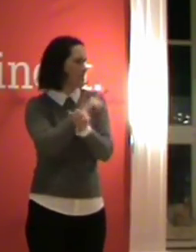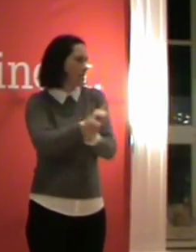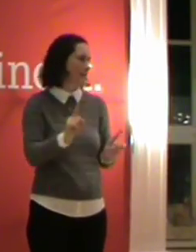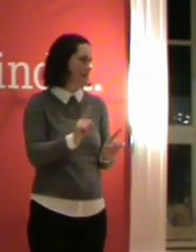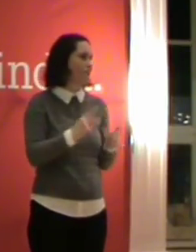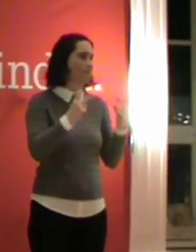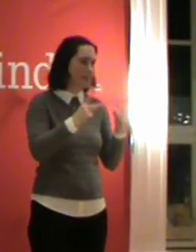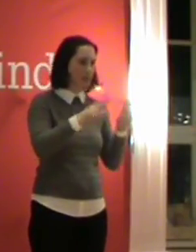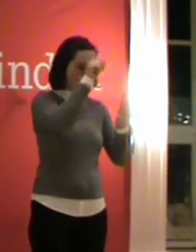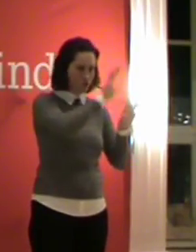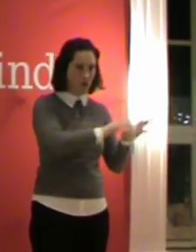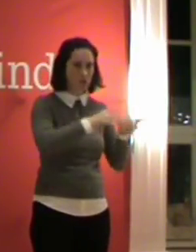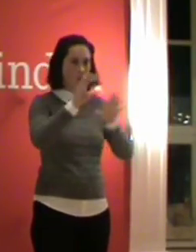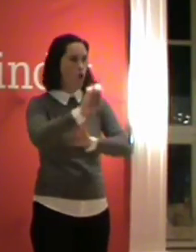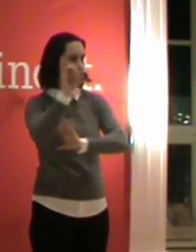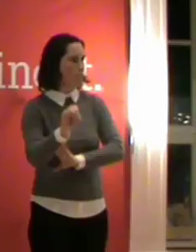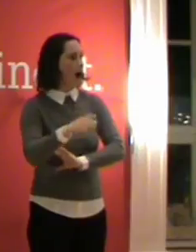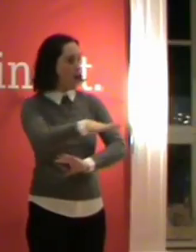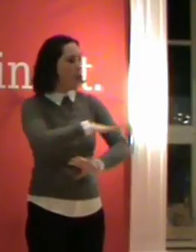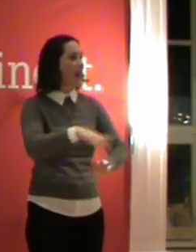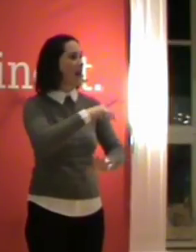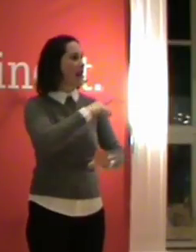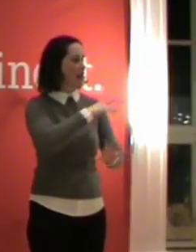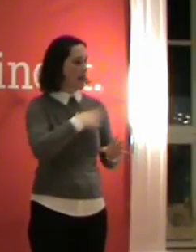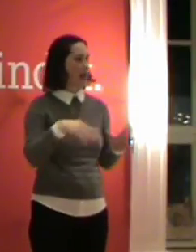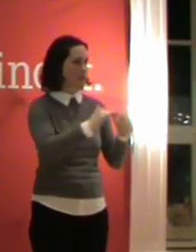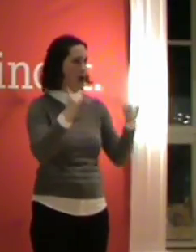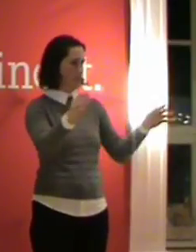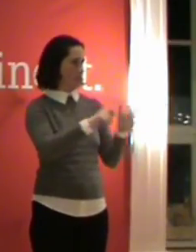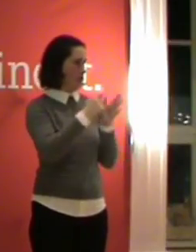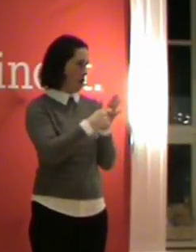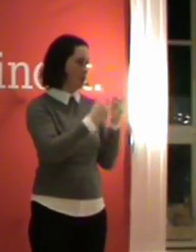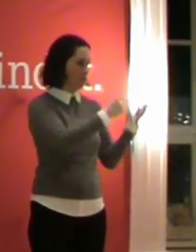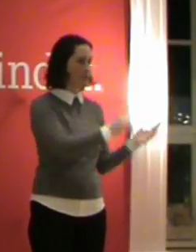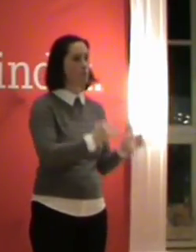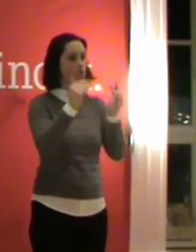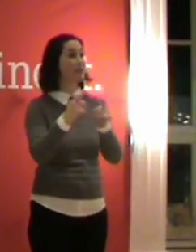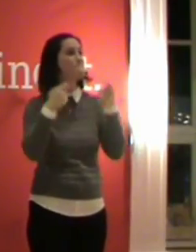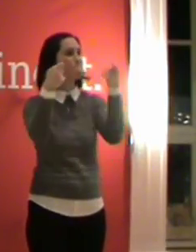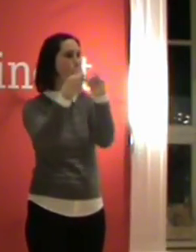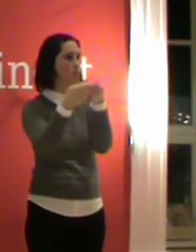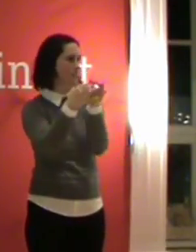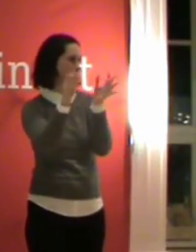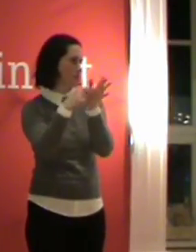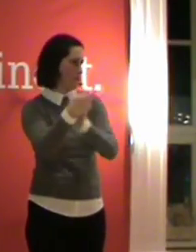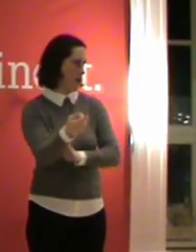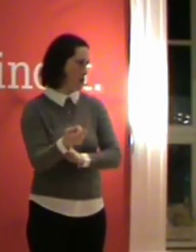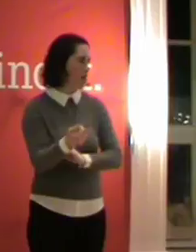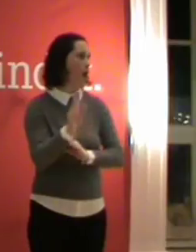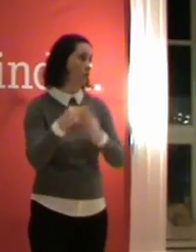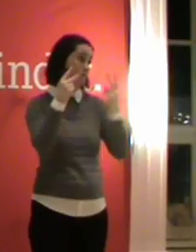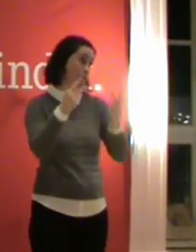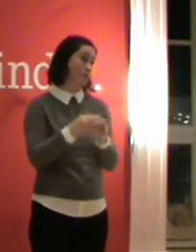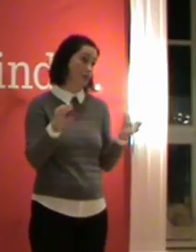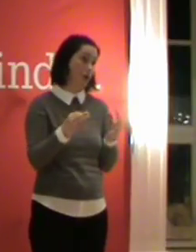es. Und die Dimension geht es bei den Landtagswahlen. Und selbstverständlich geht es um die Dimension auch bei den Bundestagswahlen. Was die Bundestagswahlen betrifft,